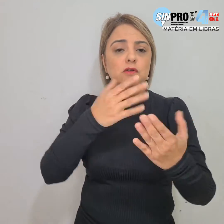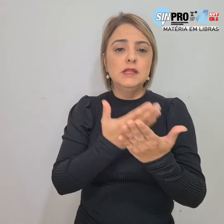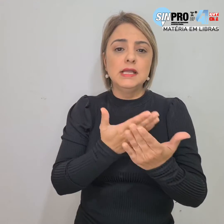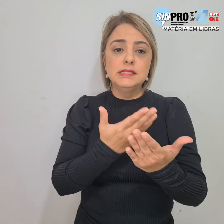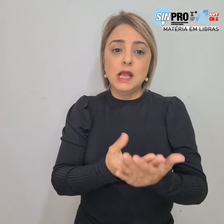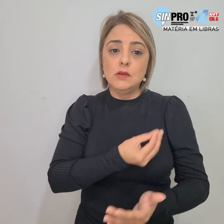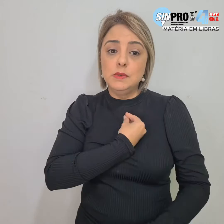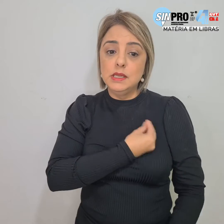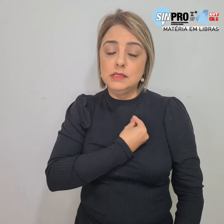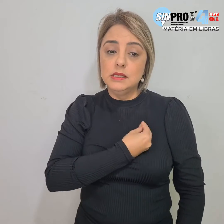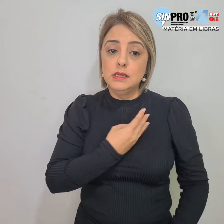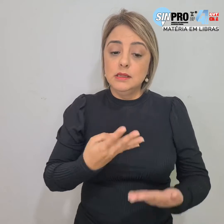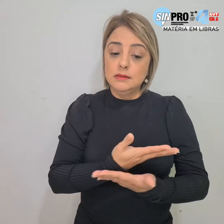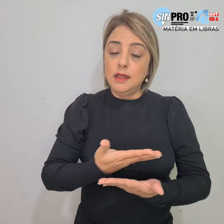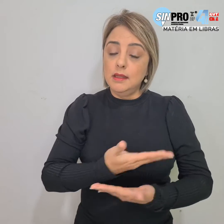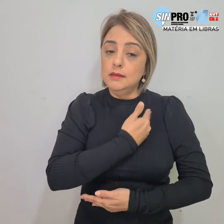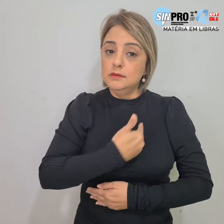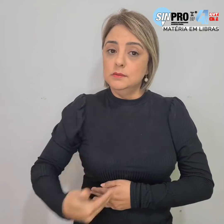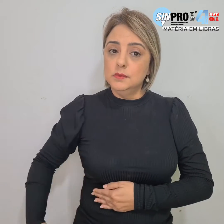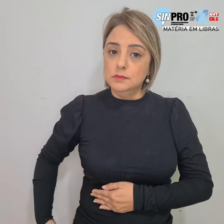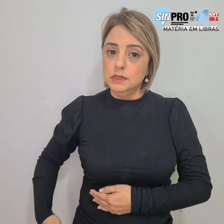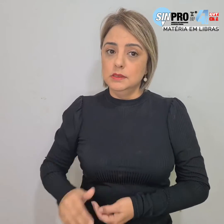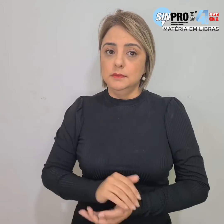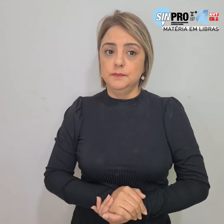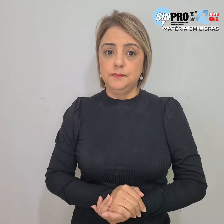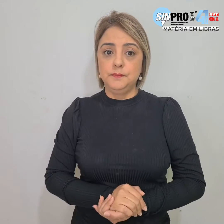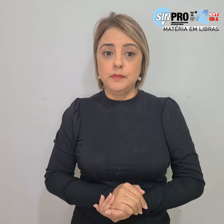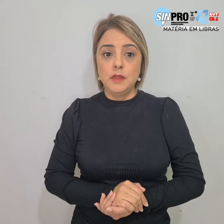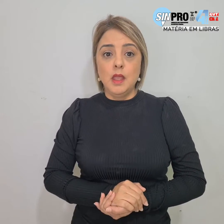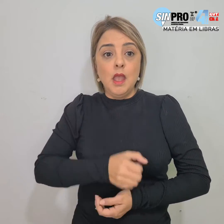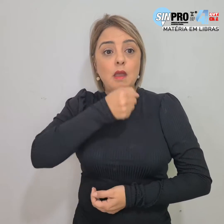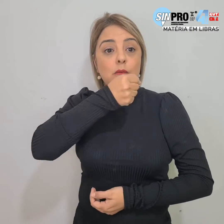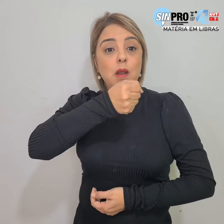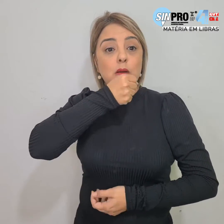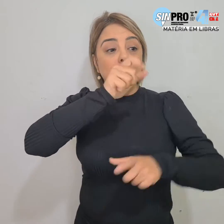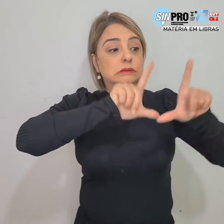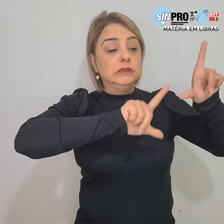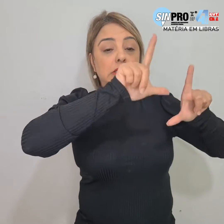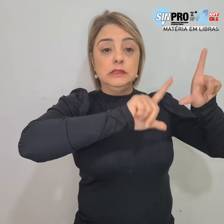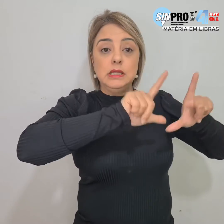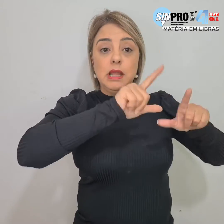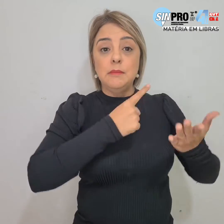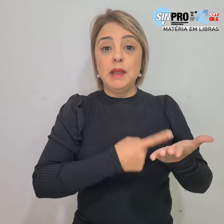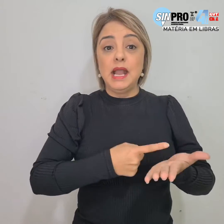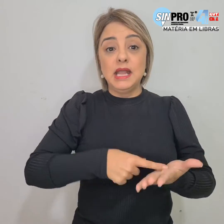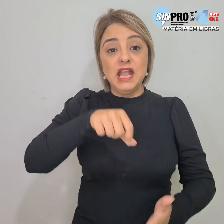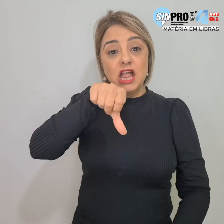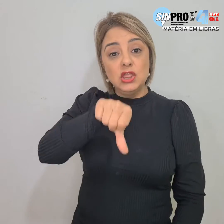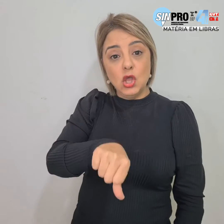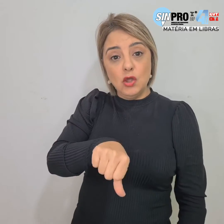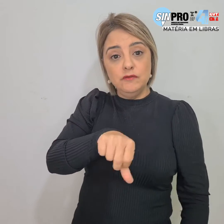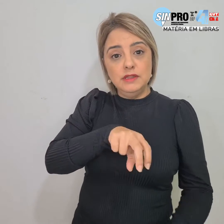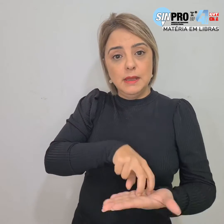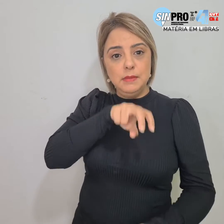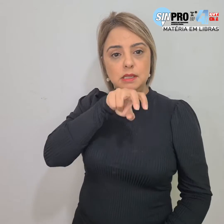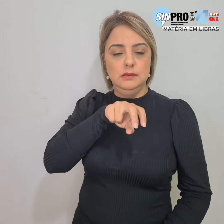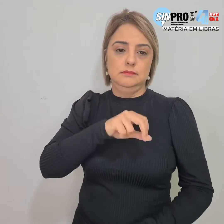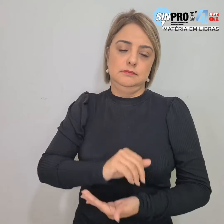na rede pública. Uma coletiva de imprensa está marcada para as 9h30 da manhã. O prefeito do